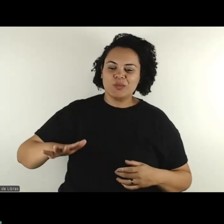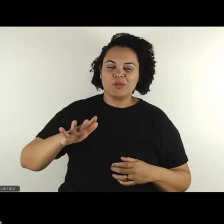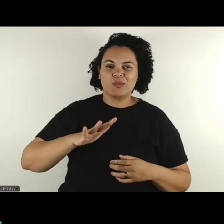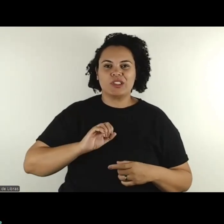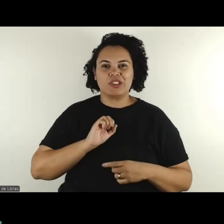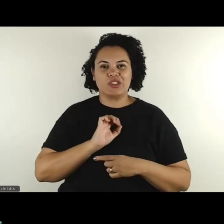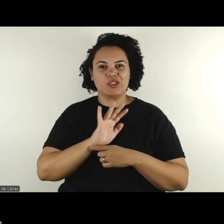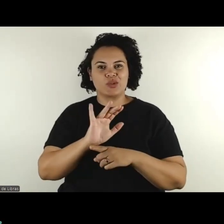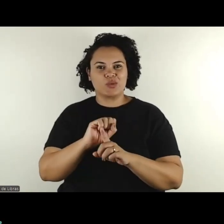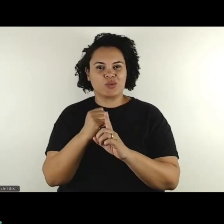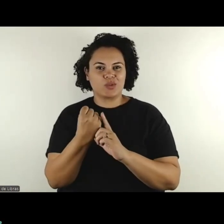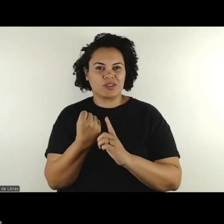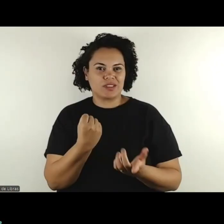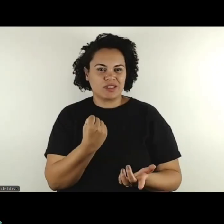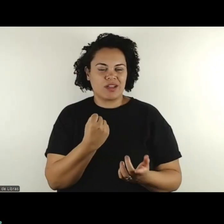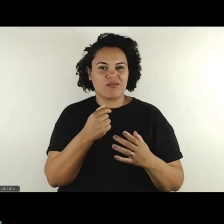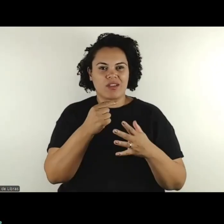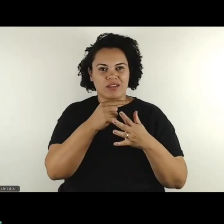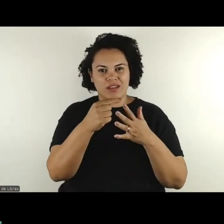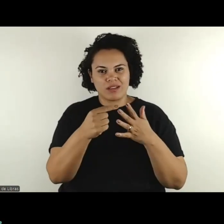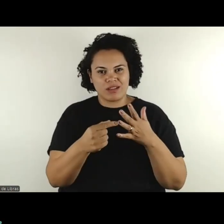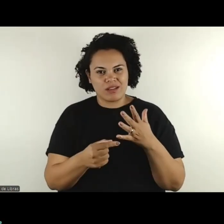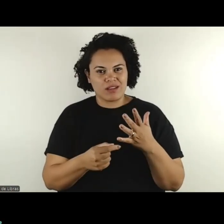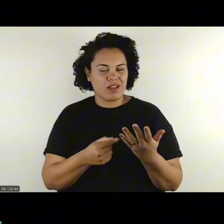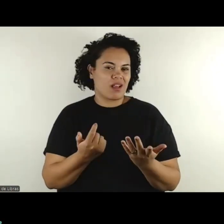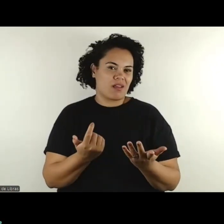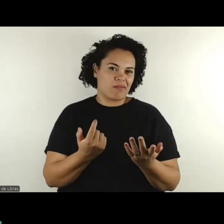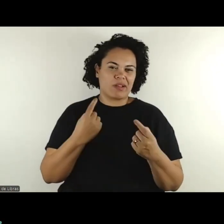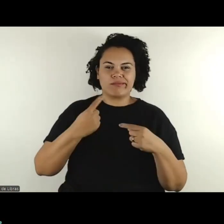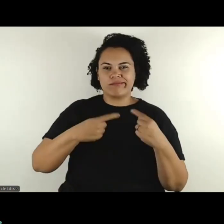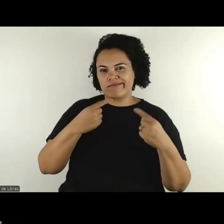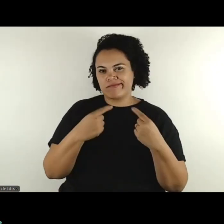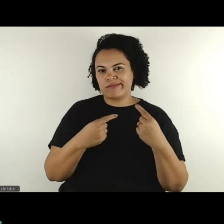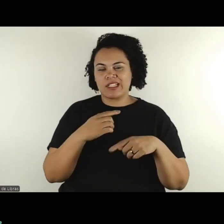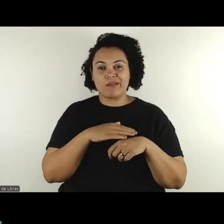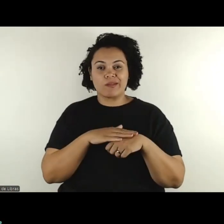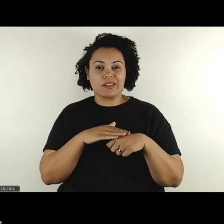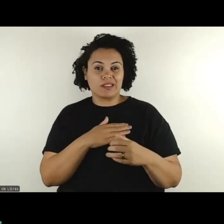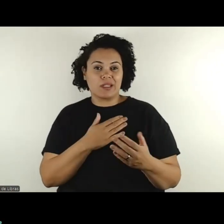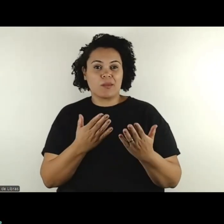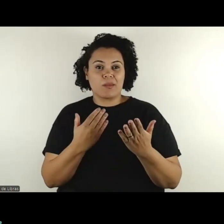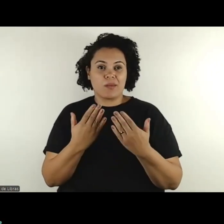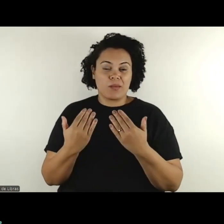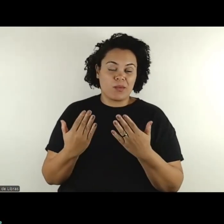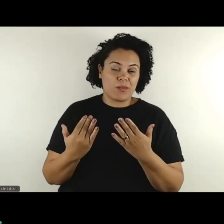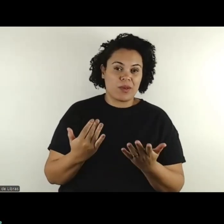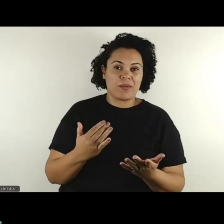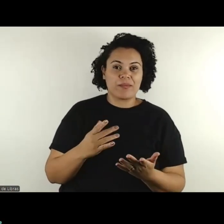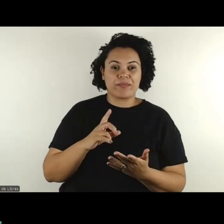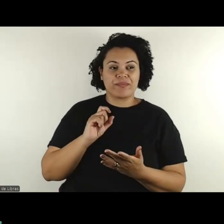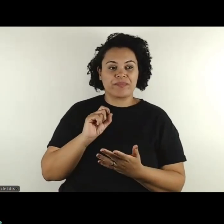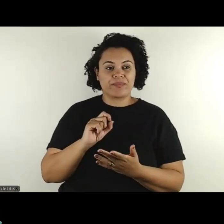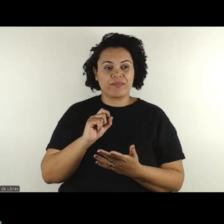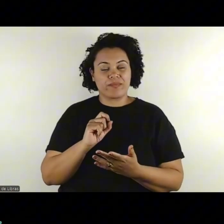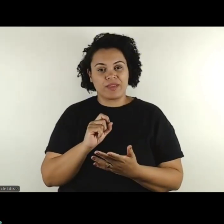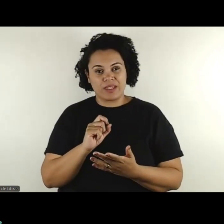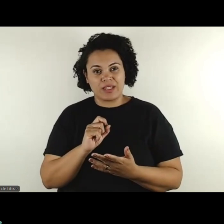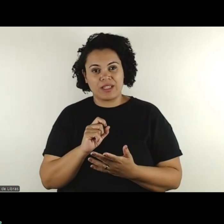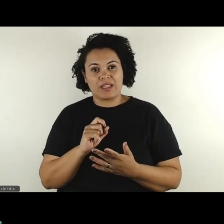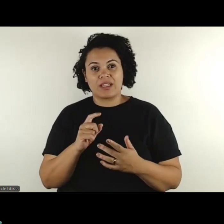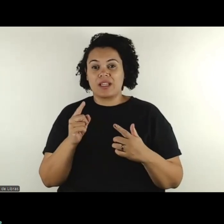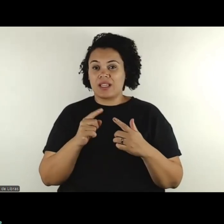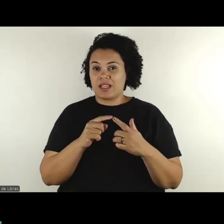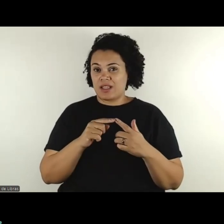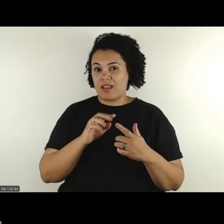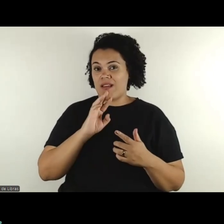alguns elementos, né, para a gente conversar, para a gente discutir. Muitos desses elementos, eles são frutos, né, de